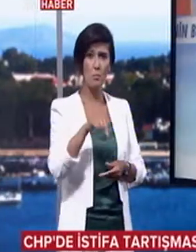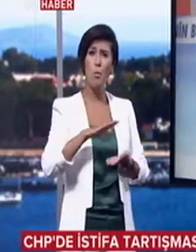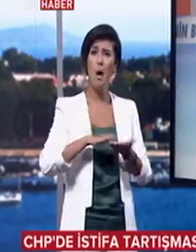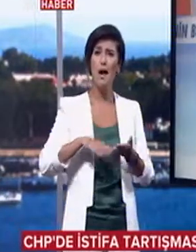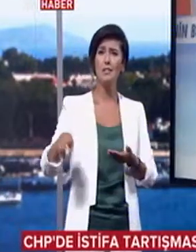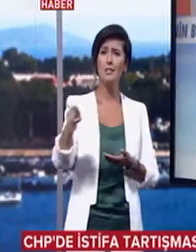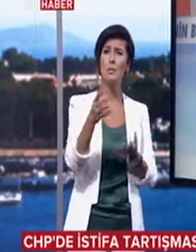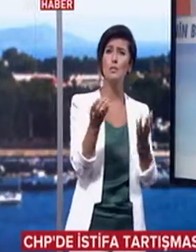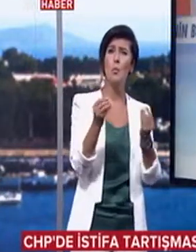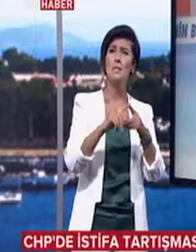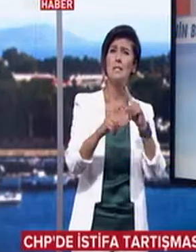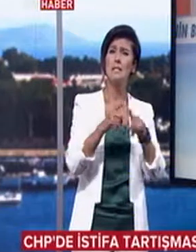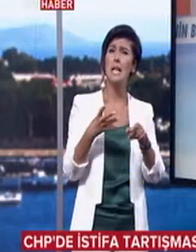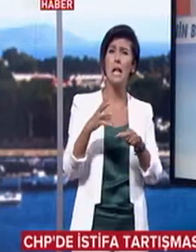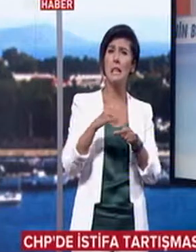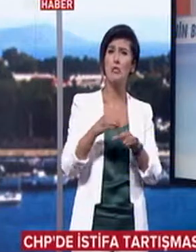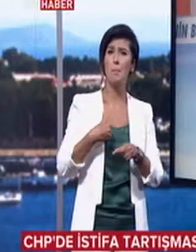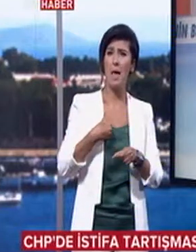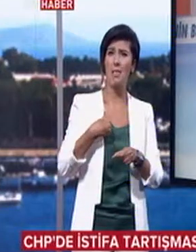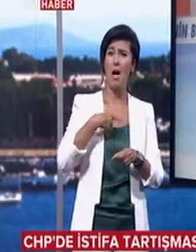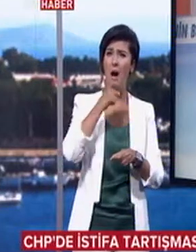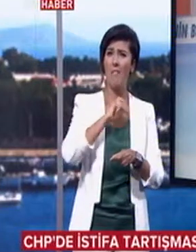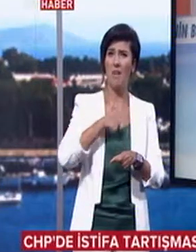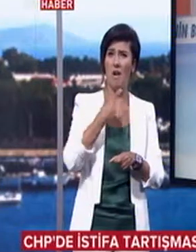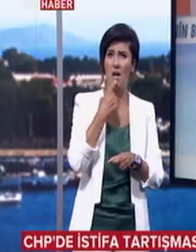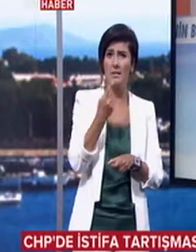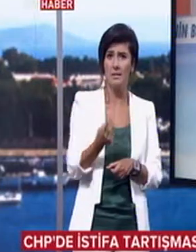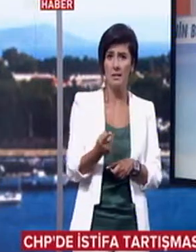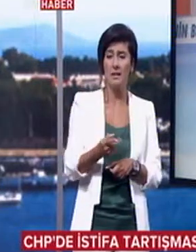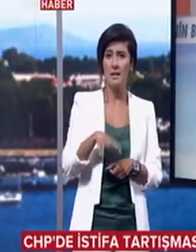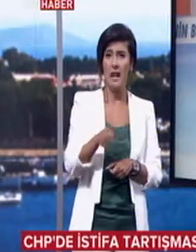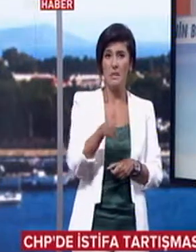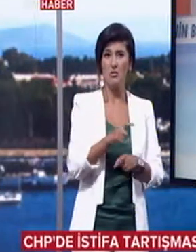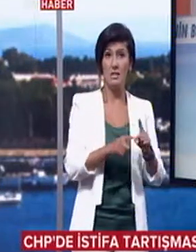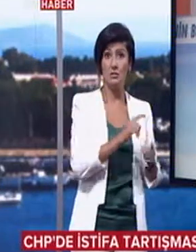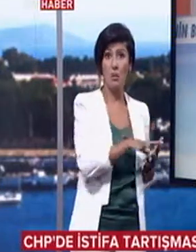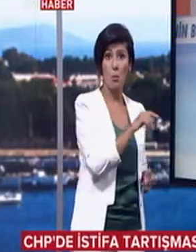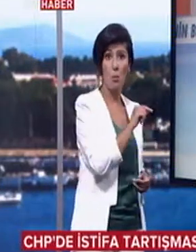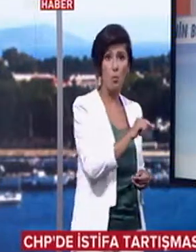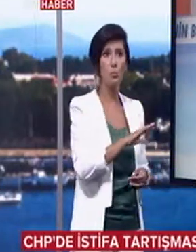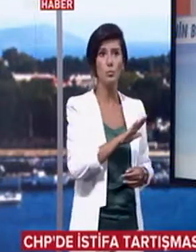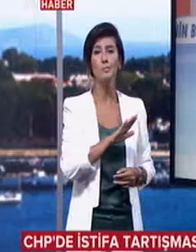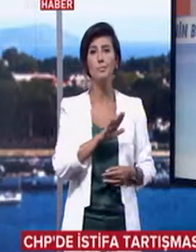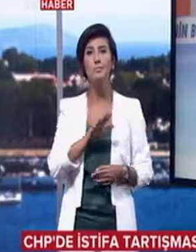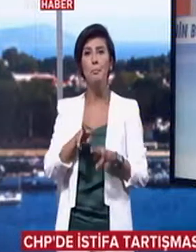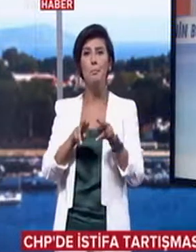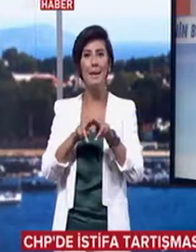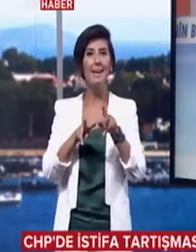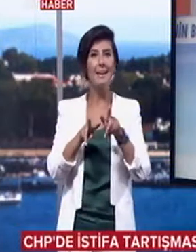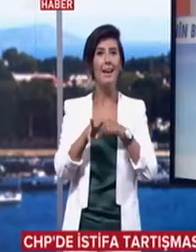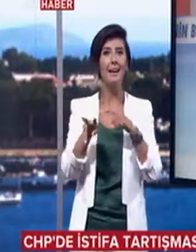bu arkadaşlarımın çoğunu siyasete taşıyan benim hata ettim sözleriyle dile getiren Genel Başkan Kılıçdaroğlu, partisinin